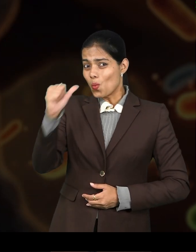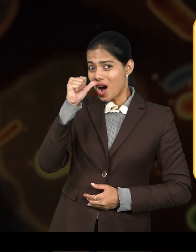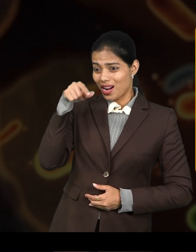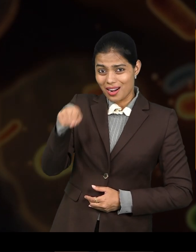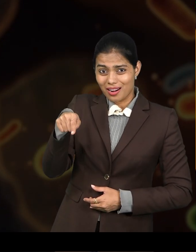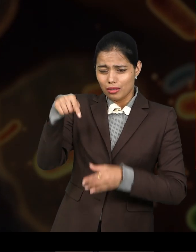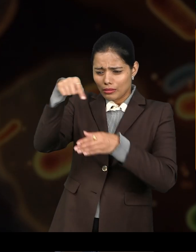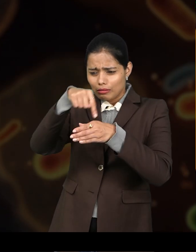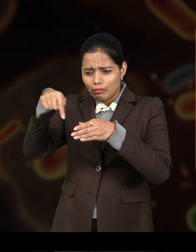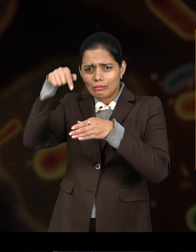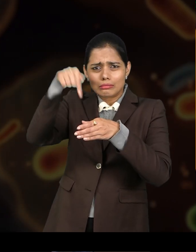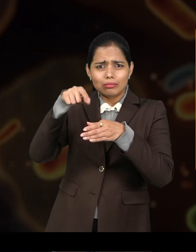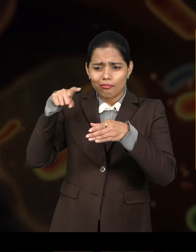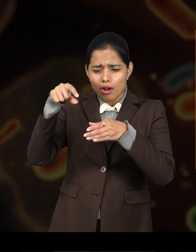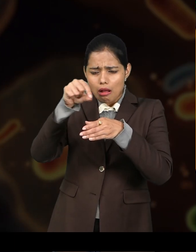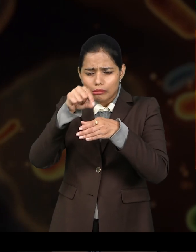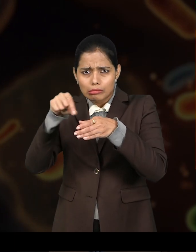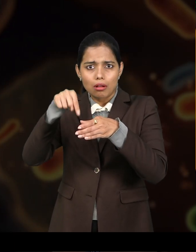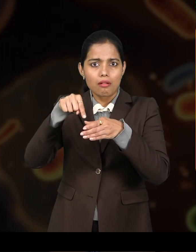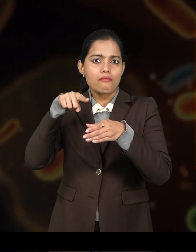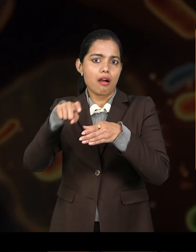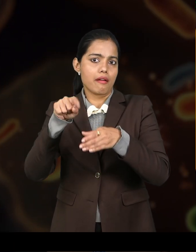जल जनित बीमारी,